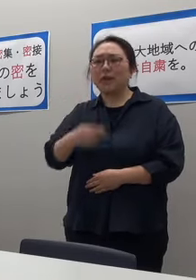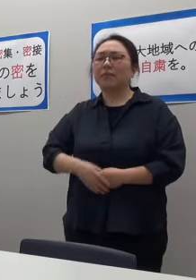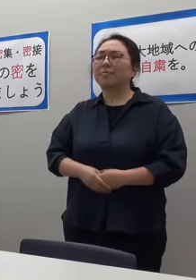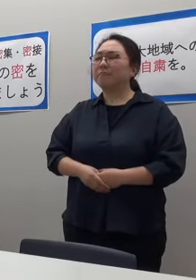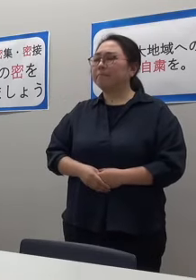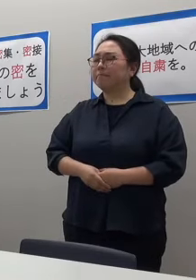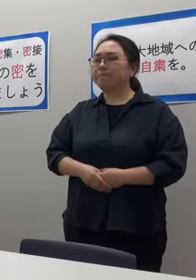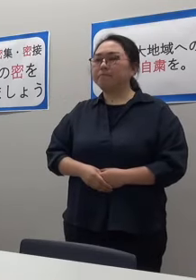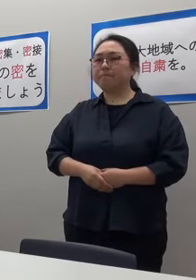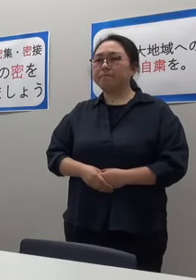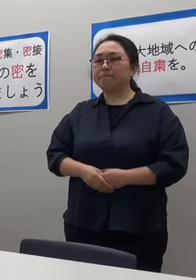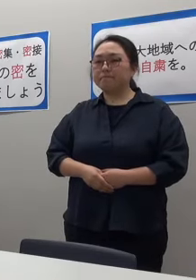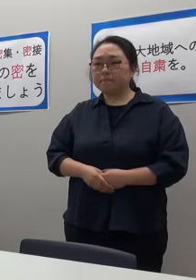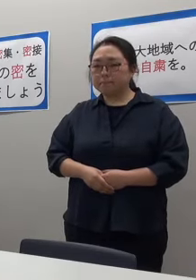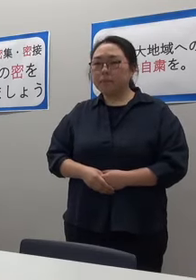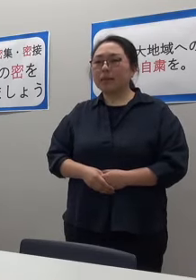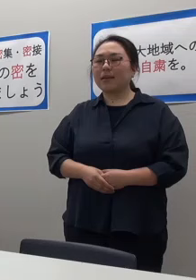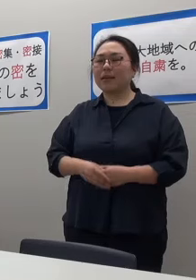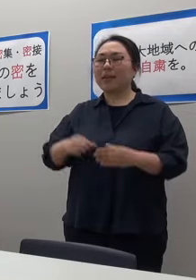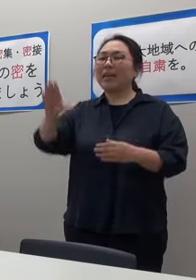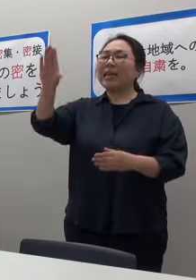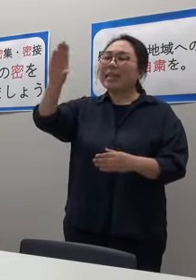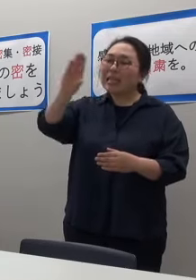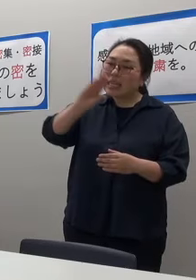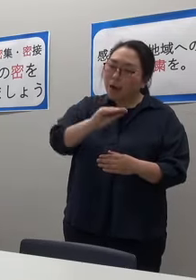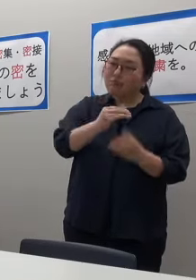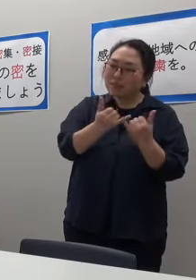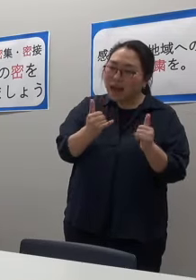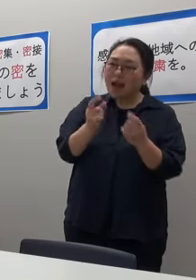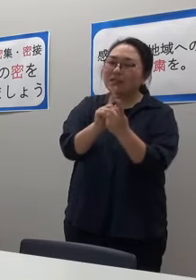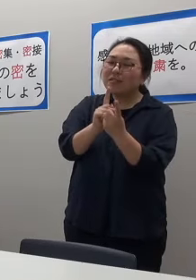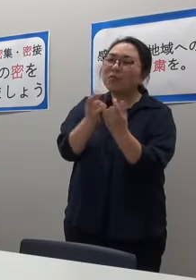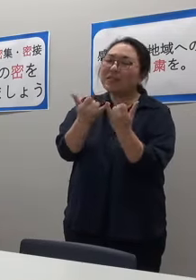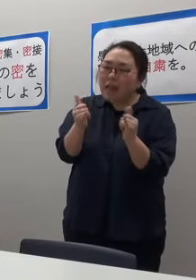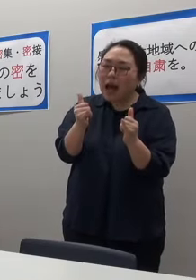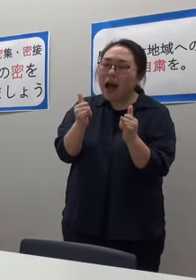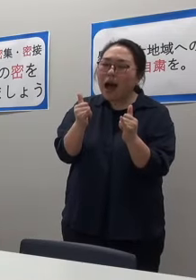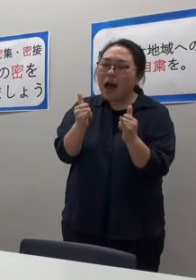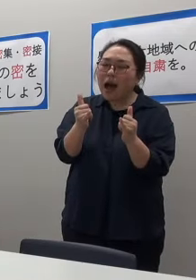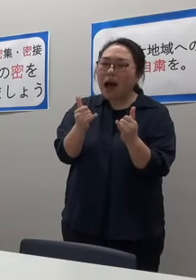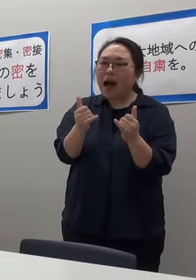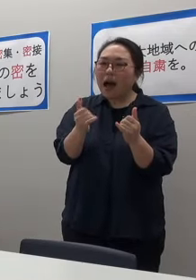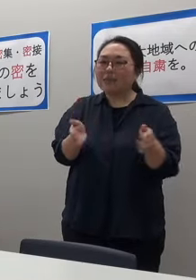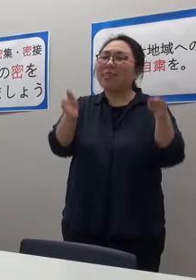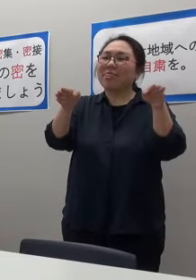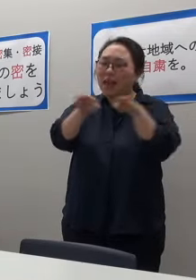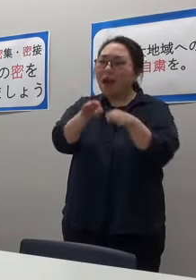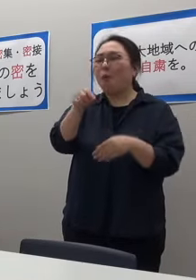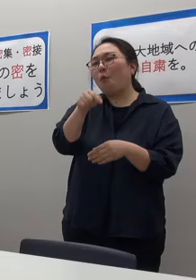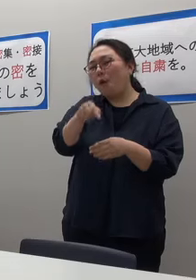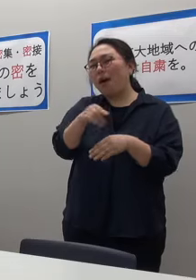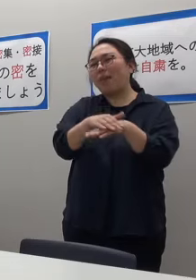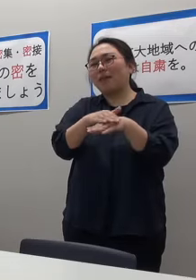はい、帰国者接触者外来とかですね、まず大事になってくるかなと思いますけれども、そちらにつきまし